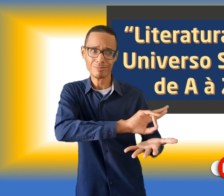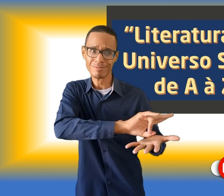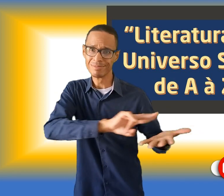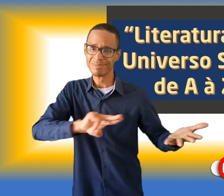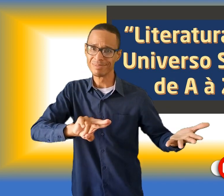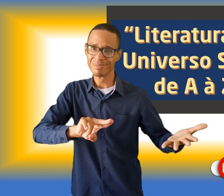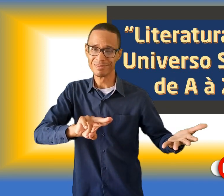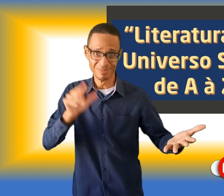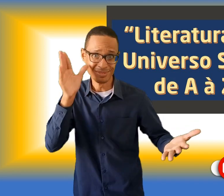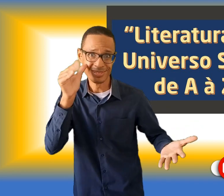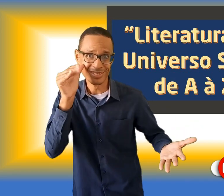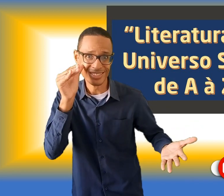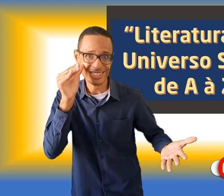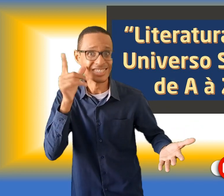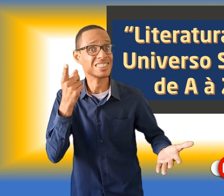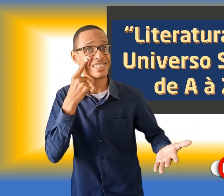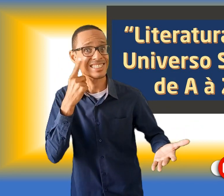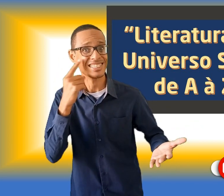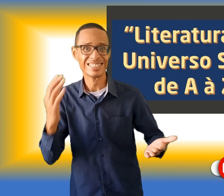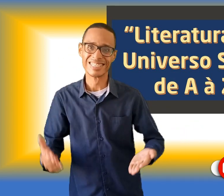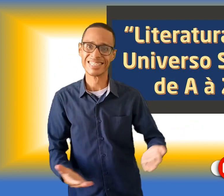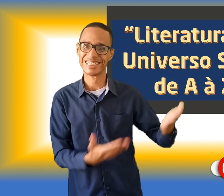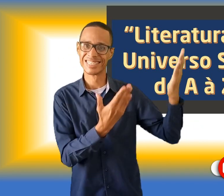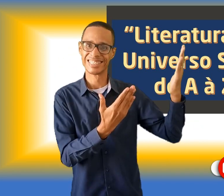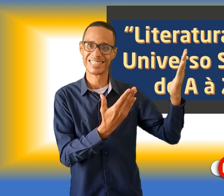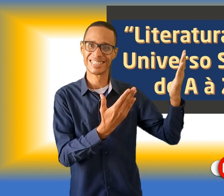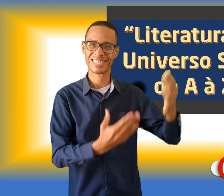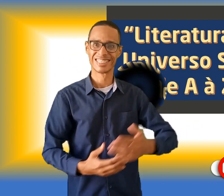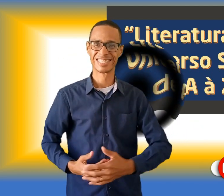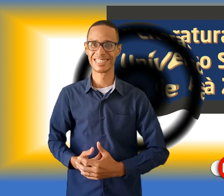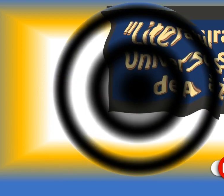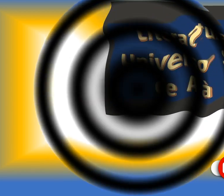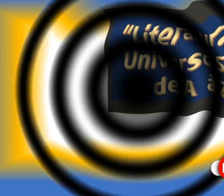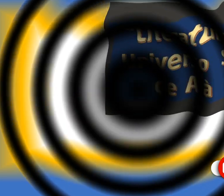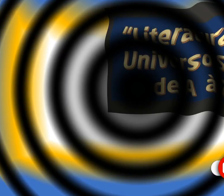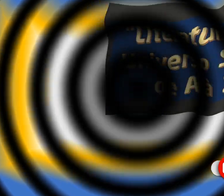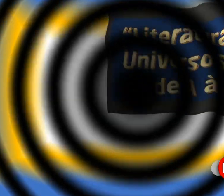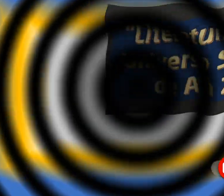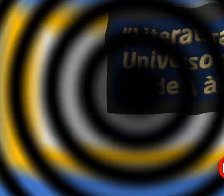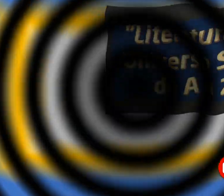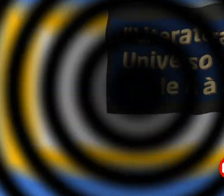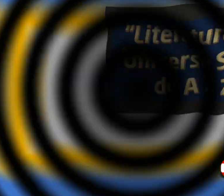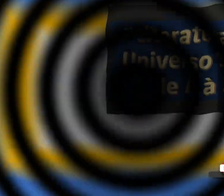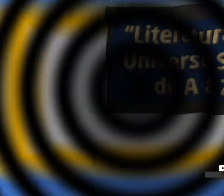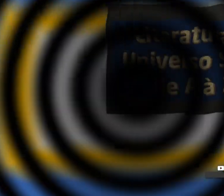embaixo. Vamos conferir o último bloco? Veja aí comigo!